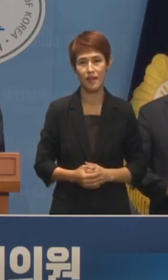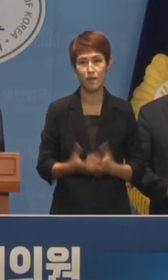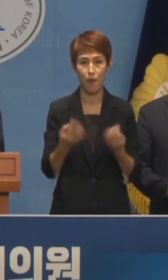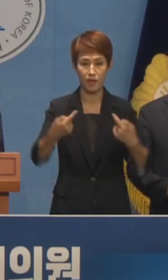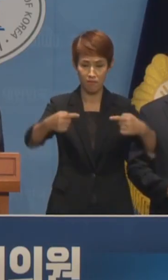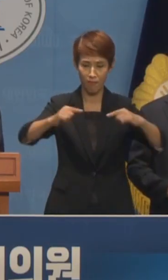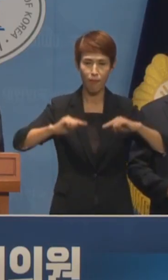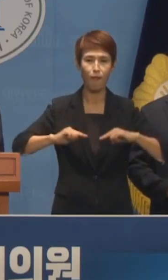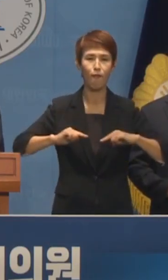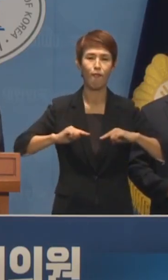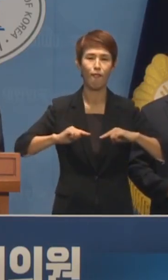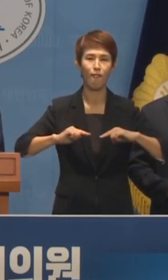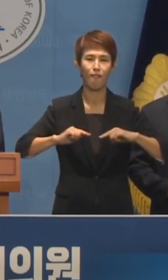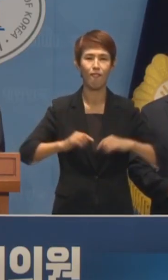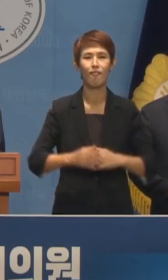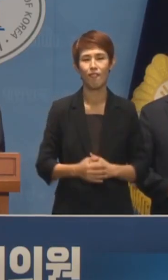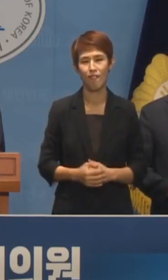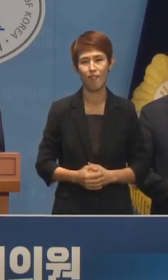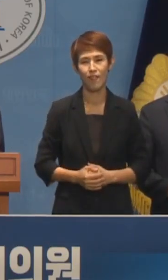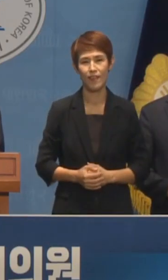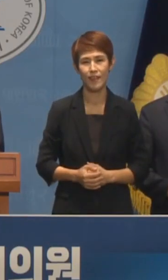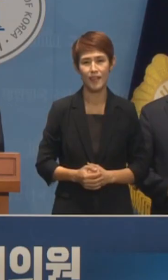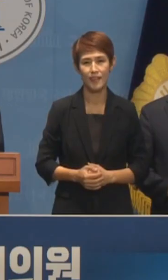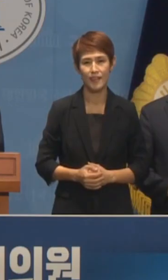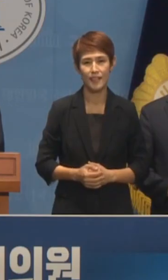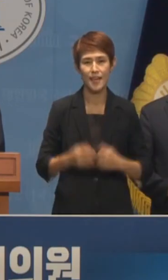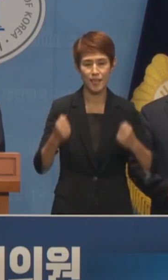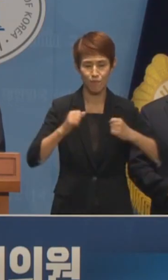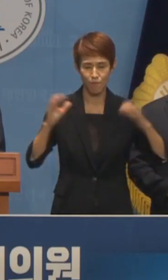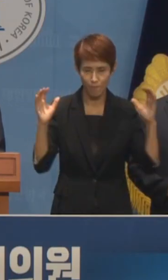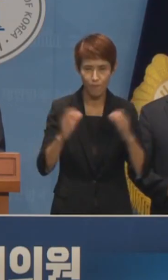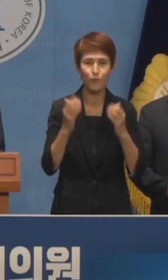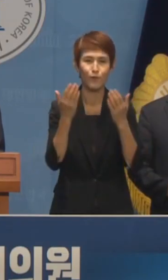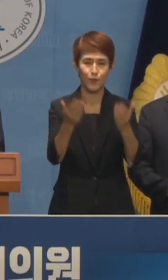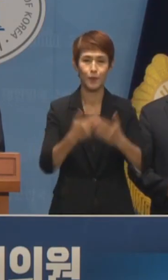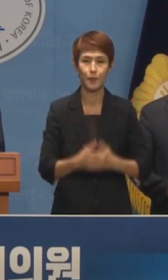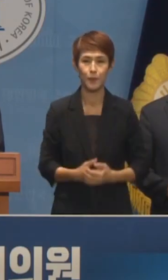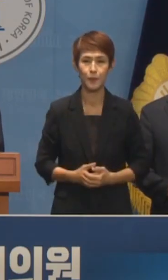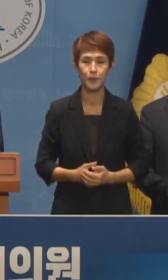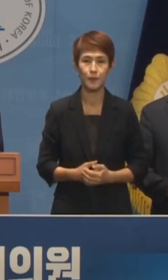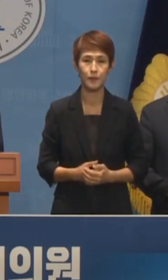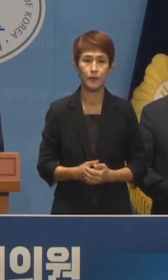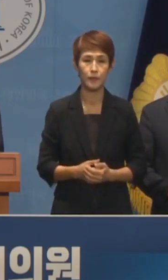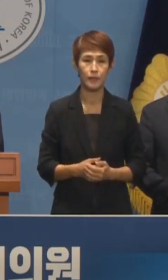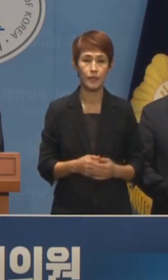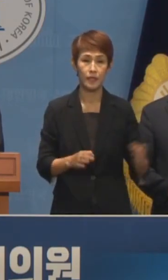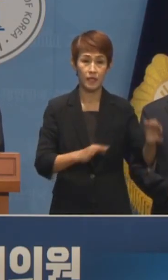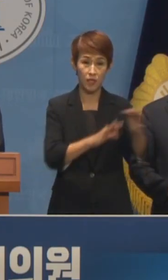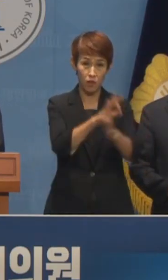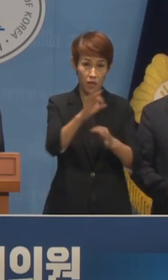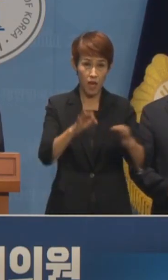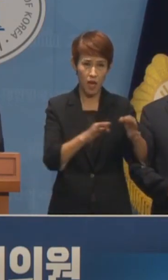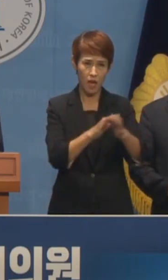가운데 함께 해나갈 수 있도록 그렇게 힘을 모으겠습니다. 시장경제는 너무 거칩니다.